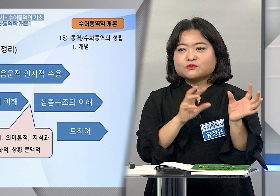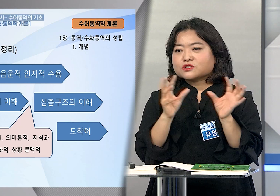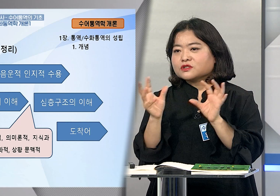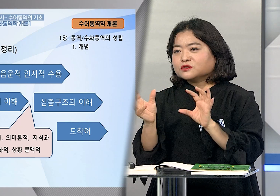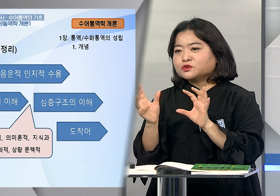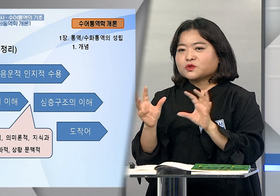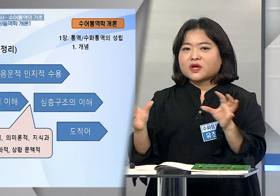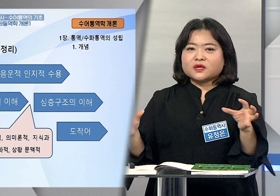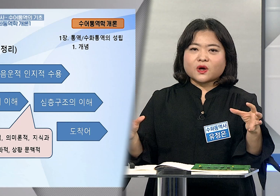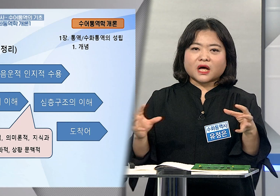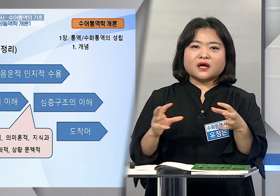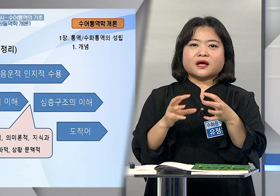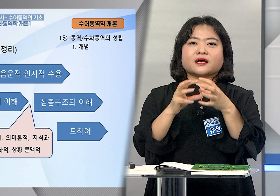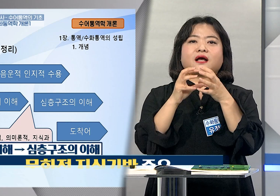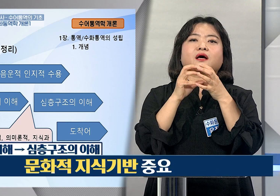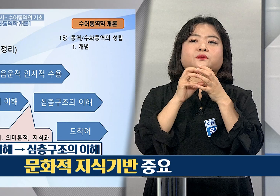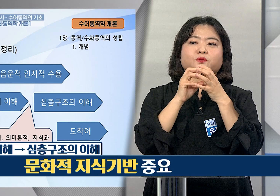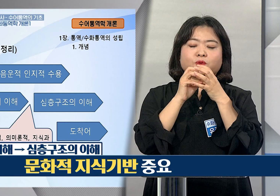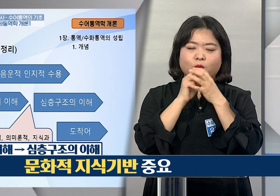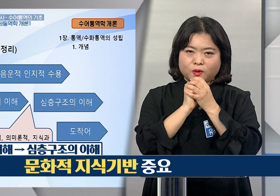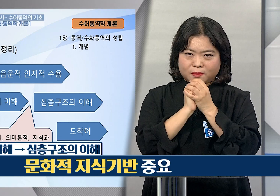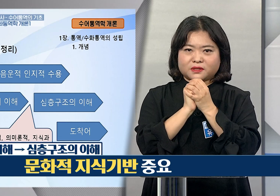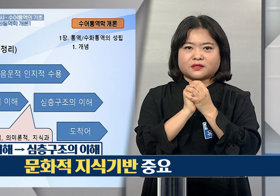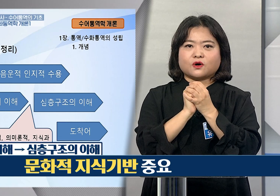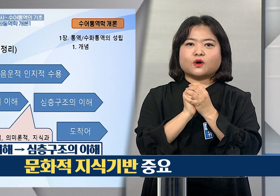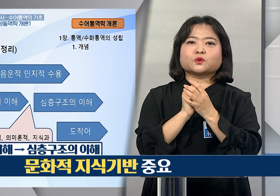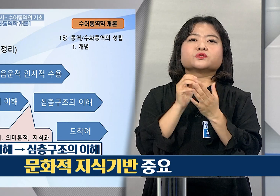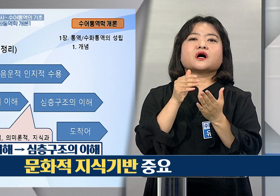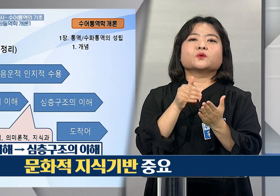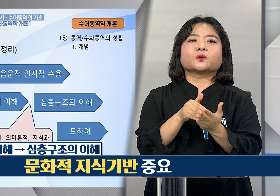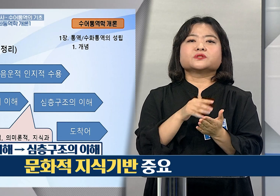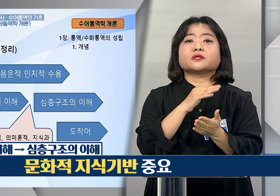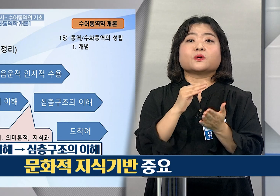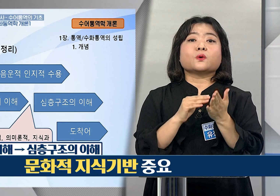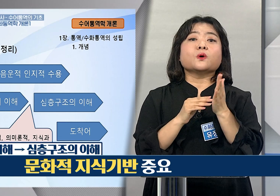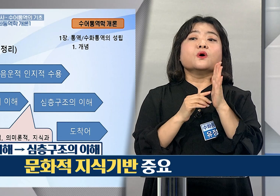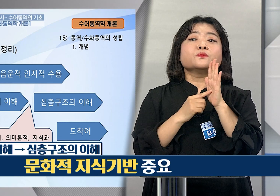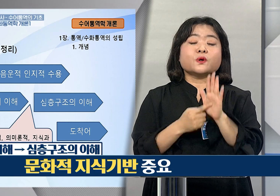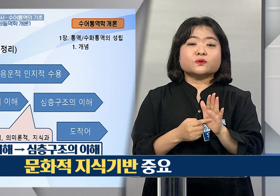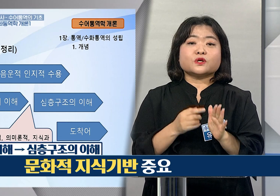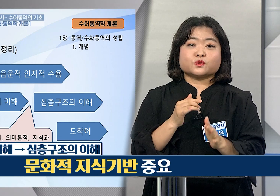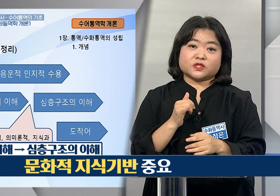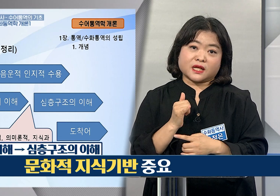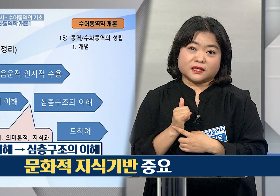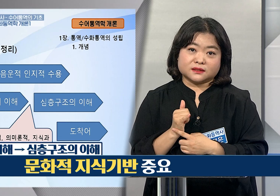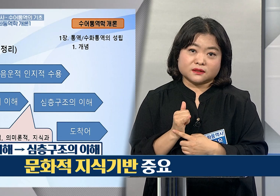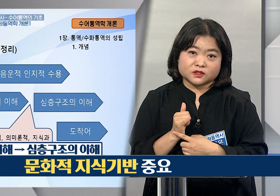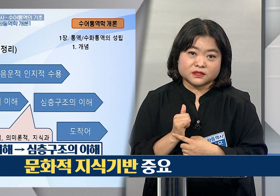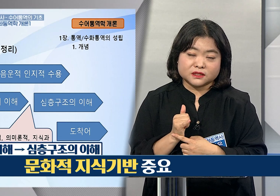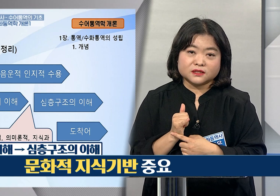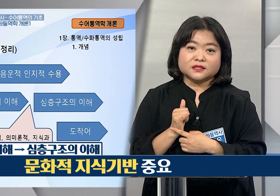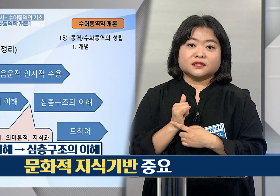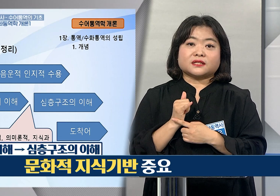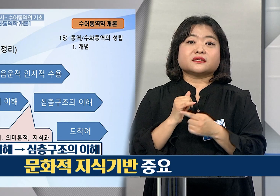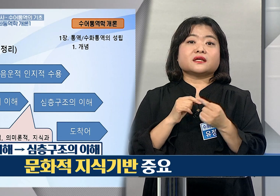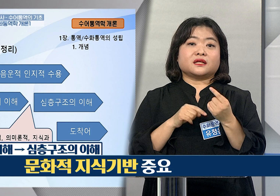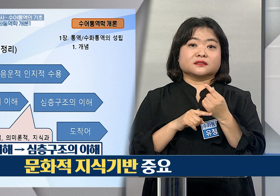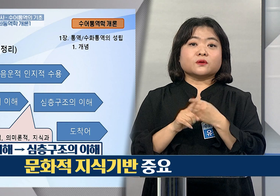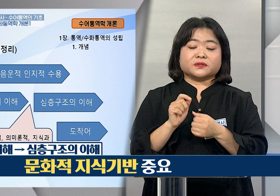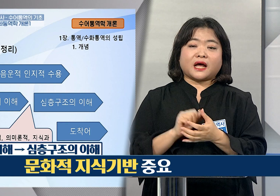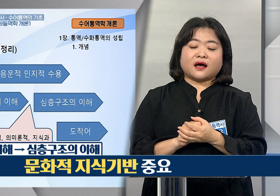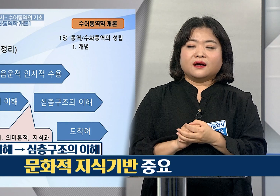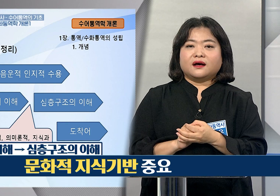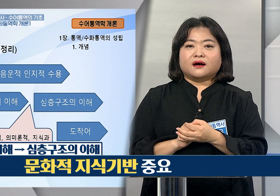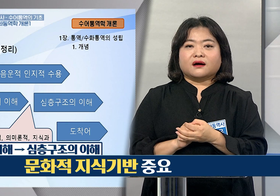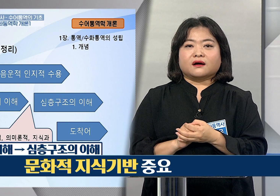이해와 심층 구조의 이해가 혼합이 돼서 도착으로 제대로 표현될 수 있다는 것을